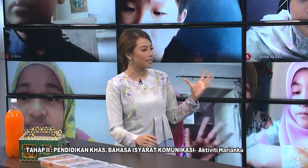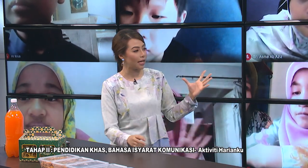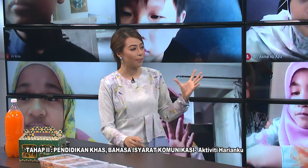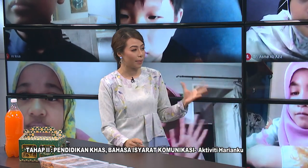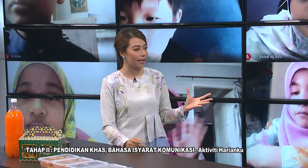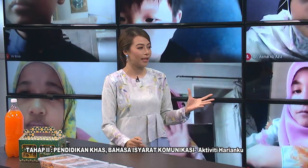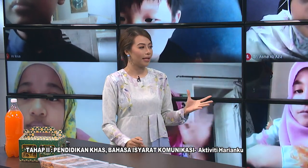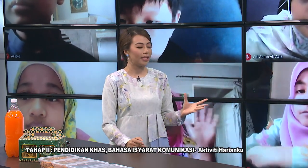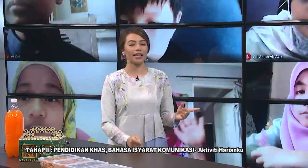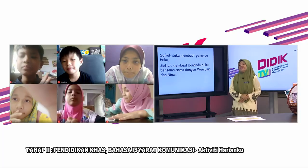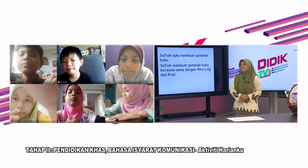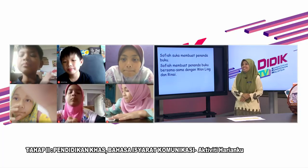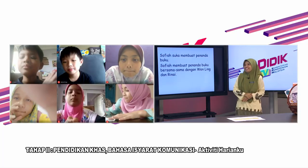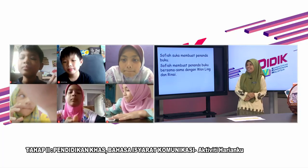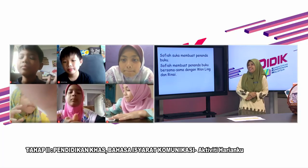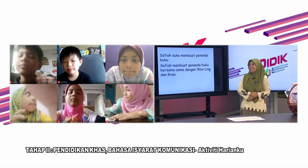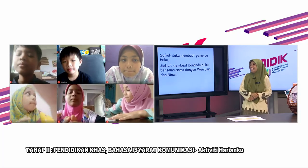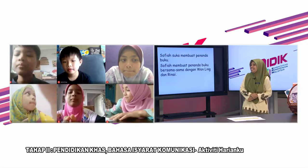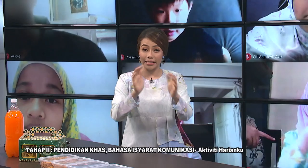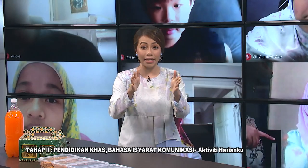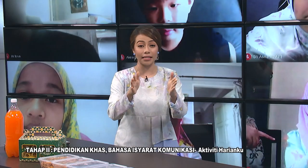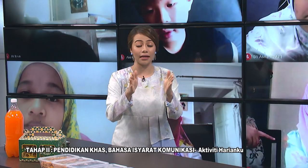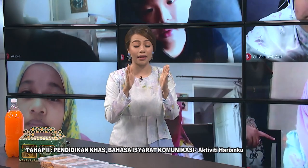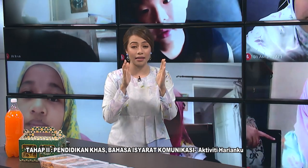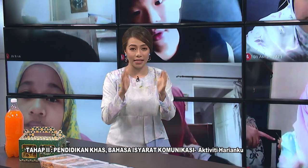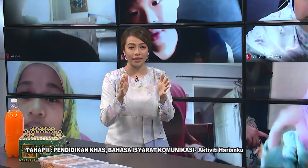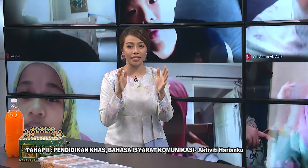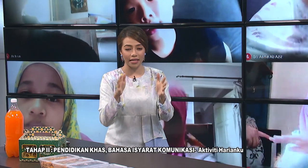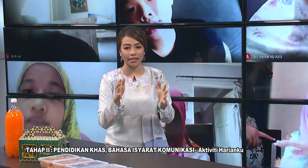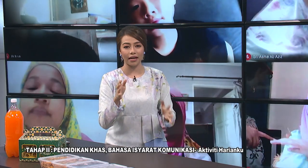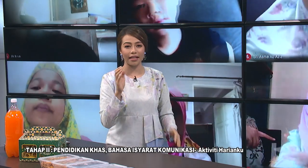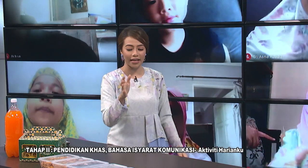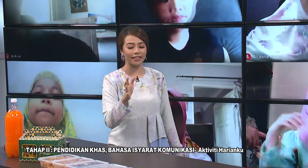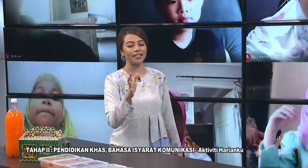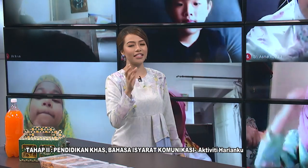Khas Jalan Pil. Jalan Pil Kuala Lumpur. Jaga kesihatan, jaga